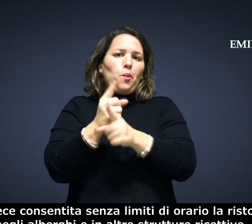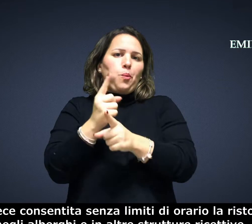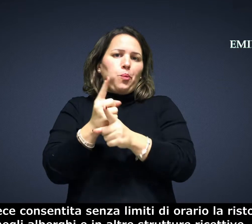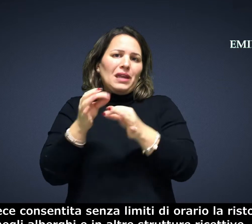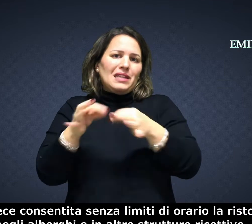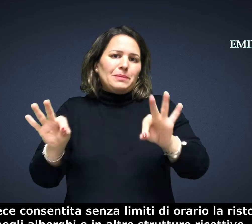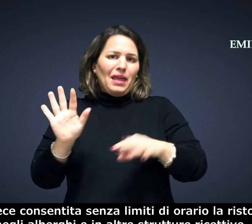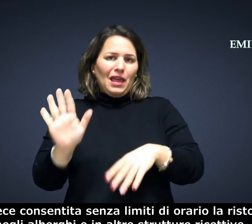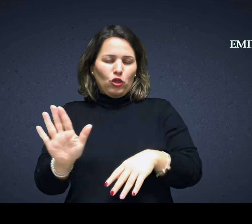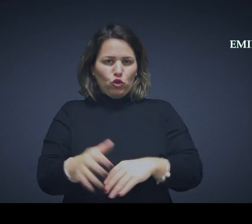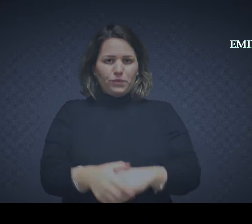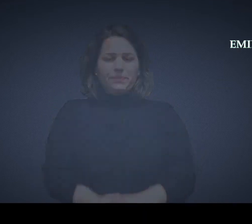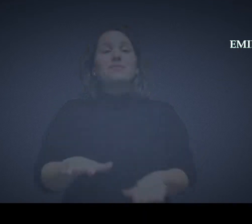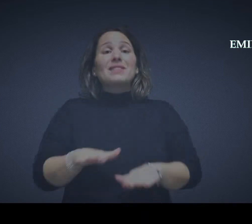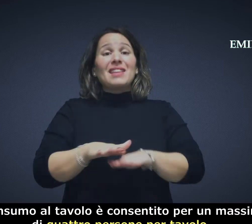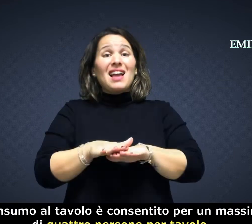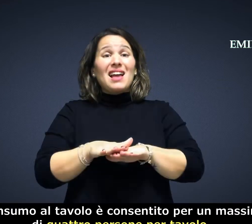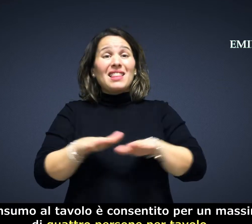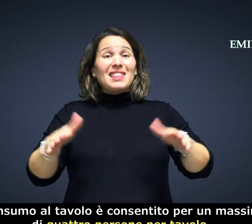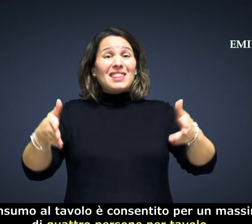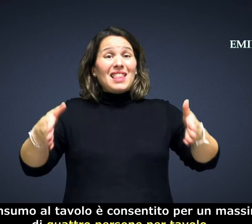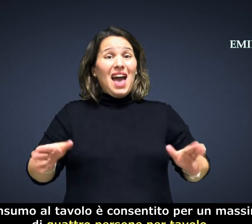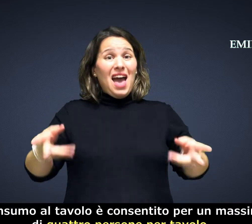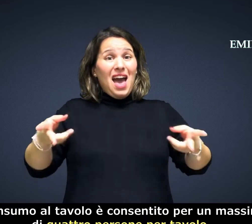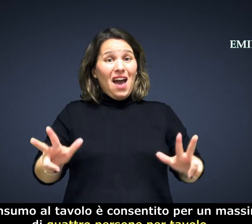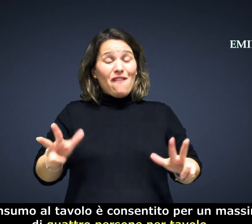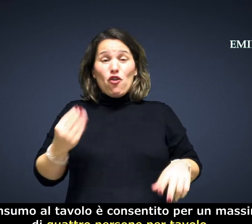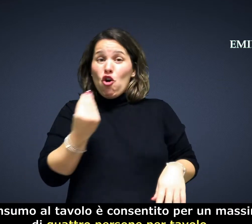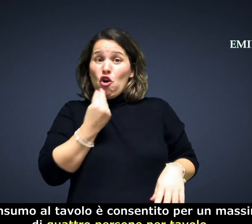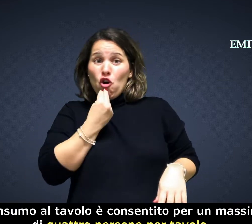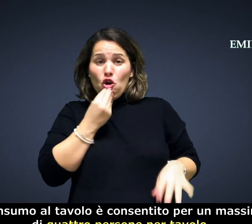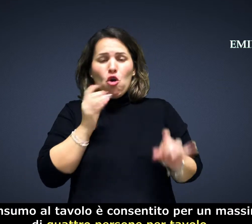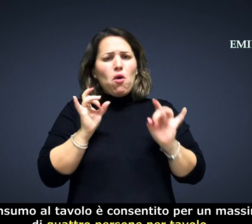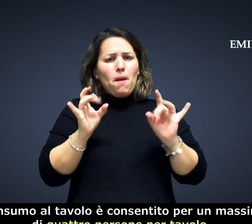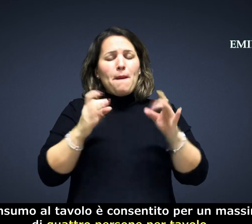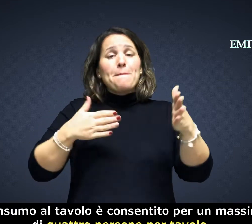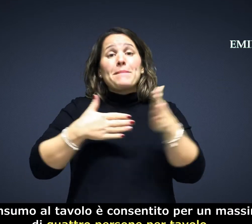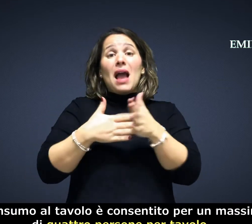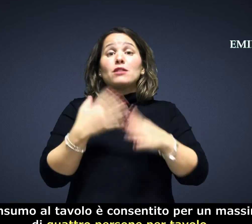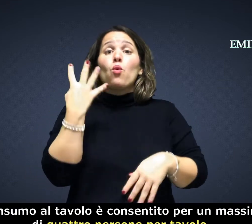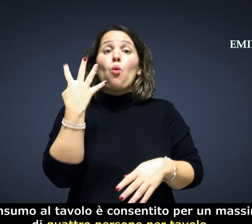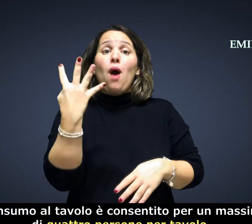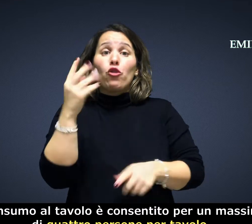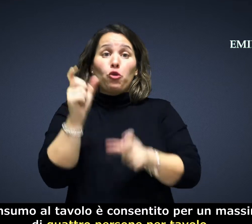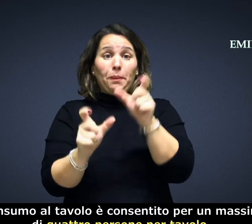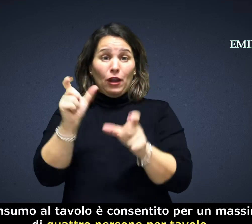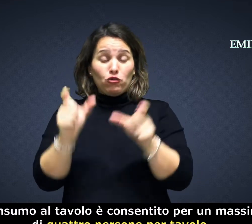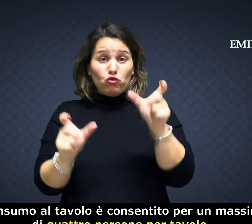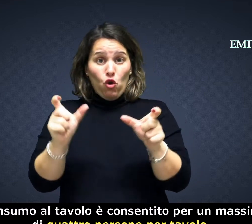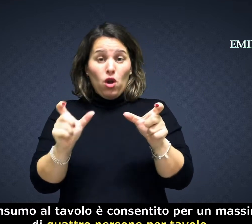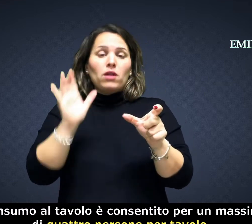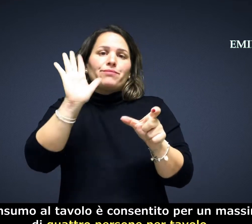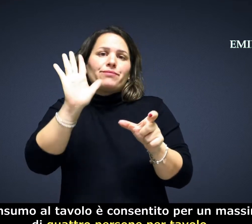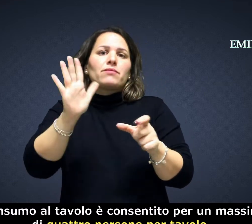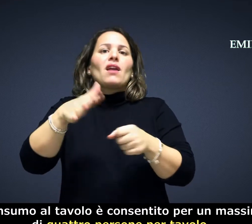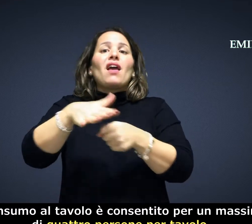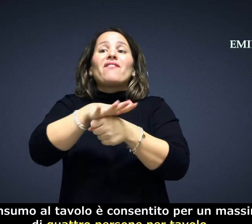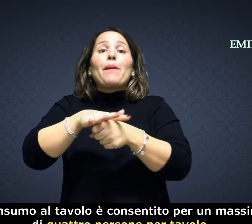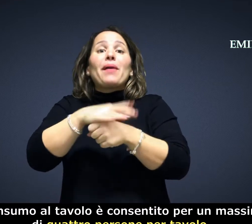sempre consentita la ristorazione con consegna a domicilio, nel rispetto delle norme igienico-sanitarie, sia per l'attività di